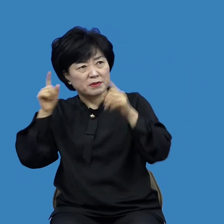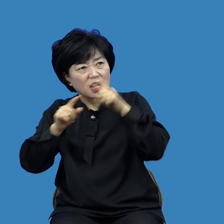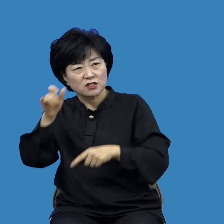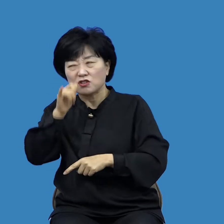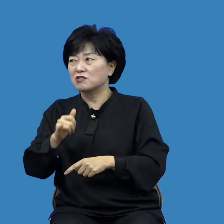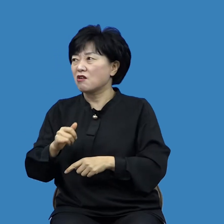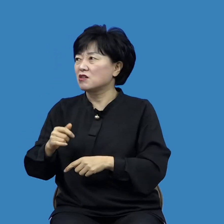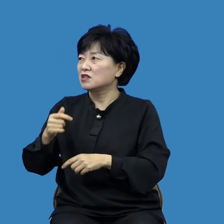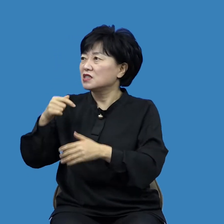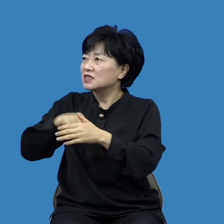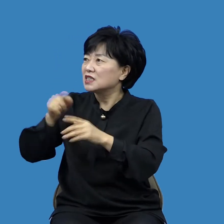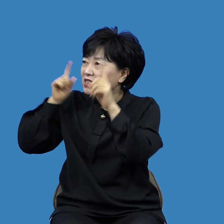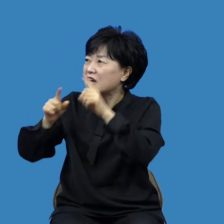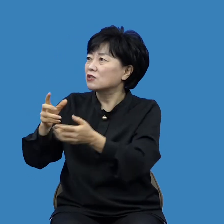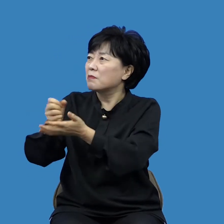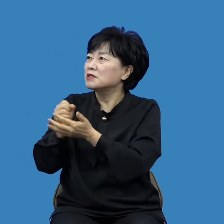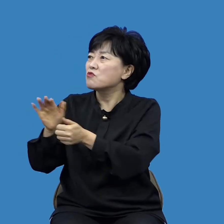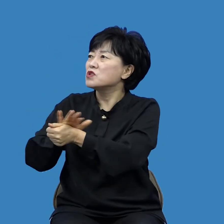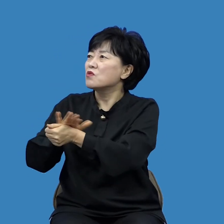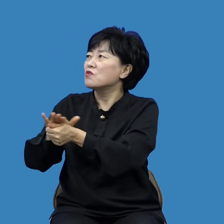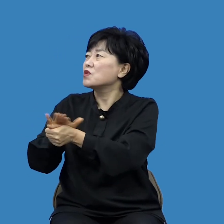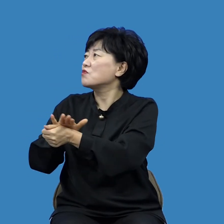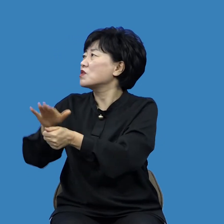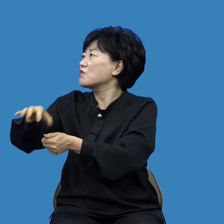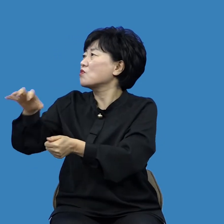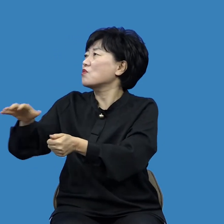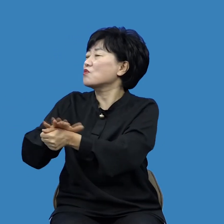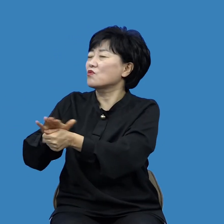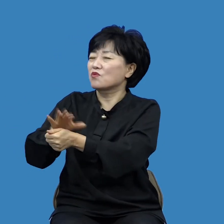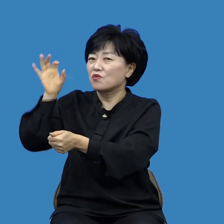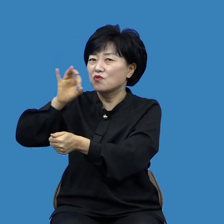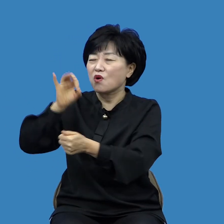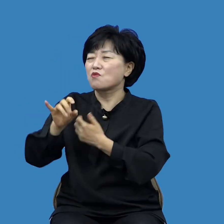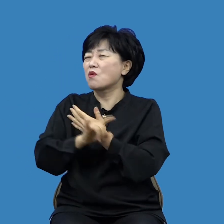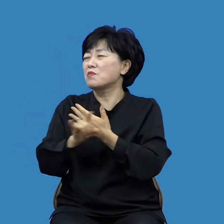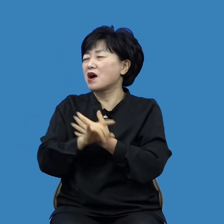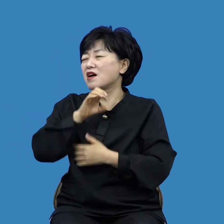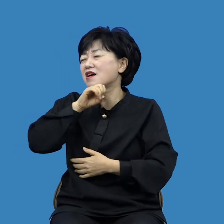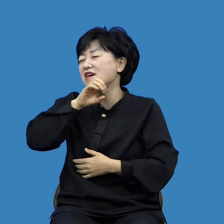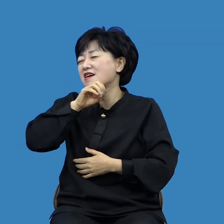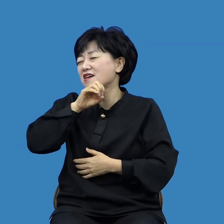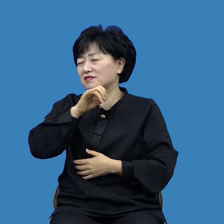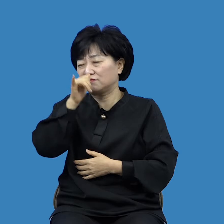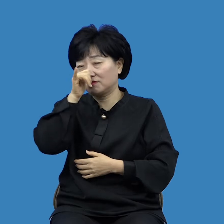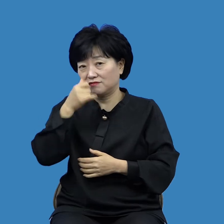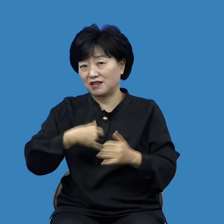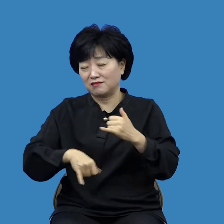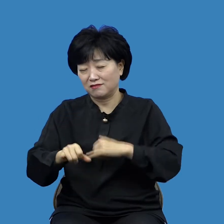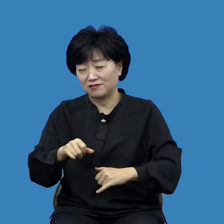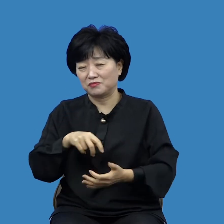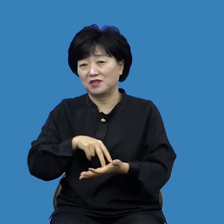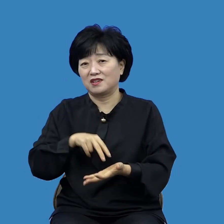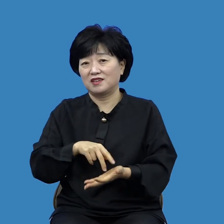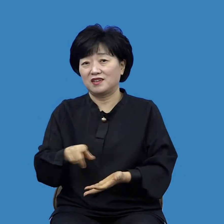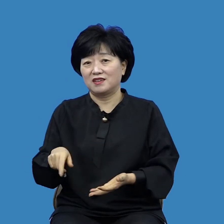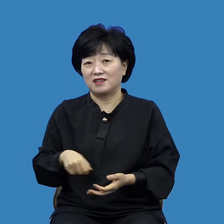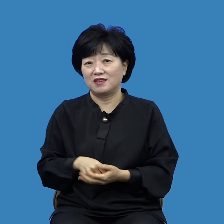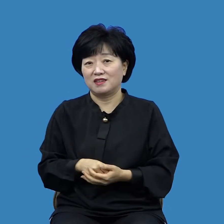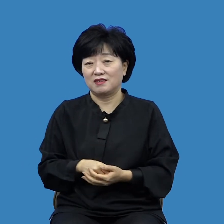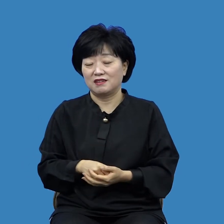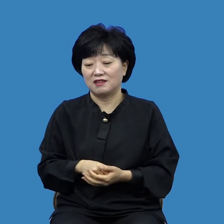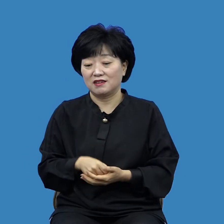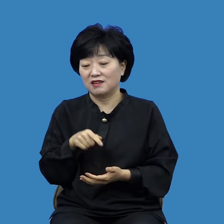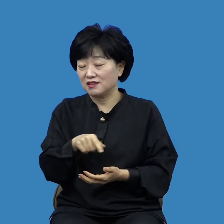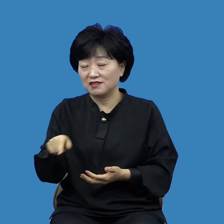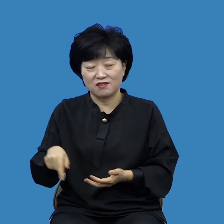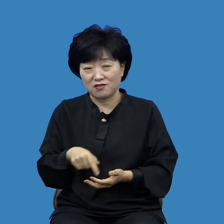내적 치유가 가고 아버지한테 상처받았어요, 어머니한테 상처받았어요. 맨날 이렇게 핑계대고 원망만 하고 있다는 거예요. 이렇게 해서는 여러분 절대로 가정이 회복될 수 없다는